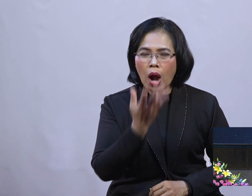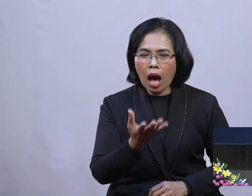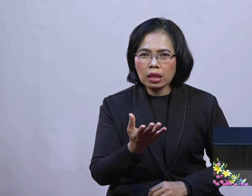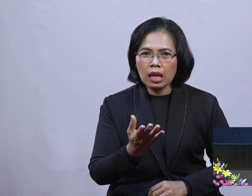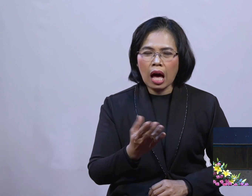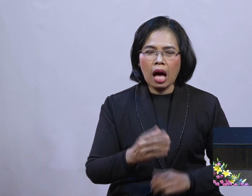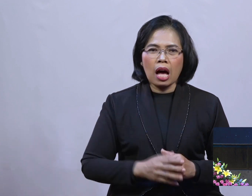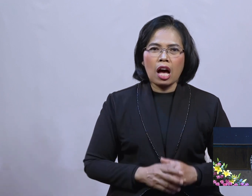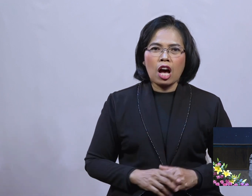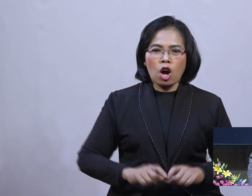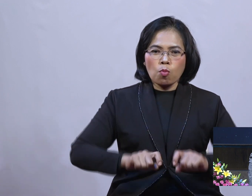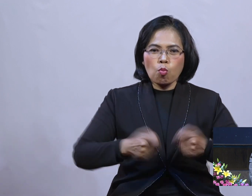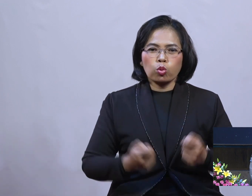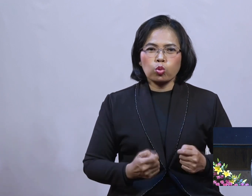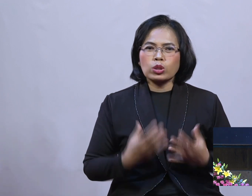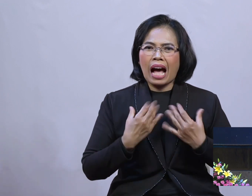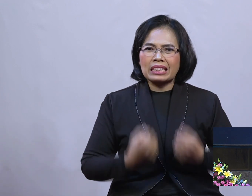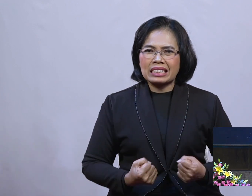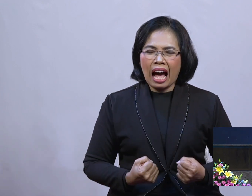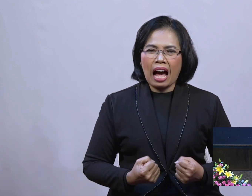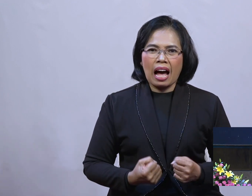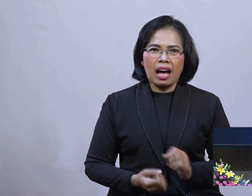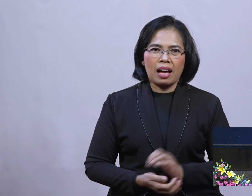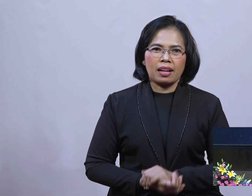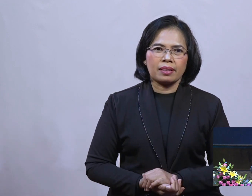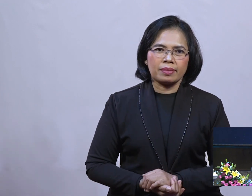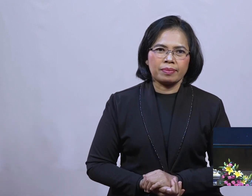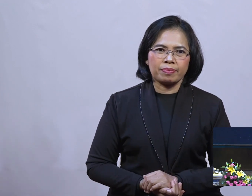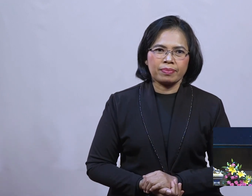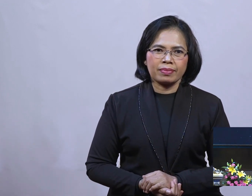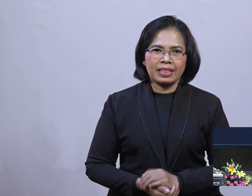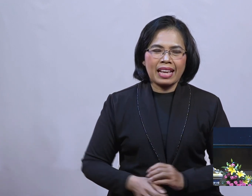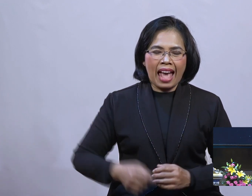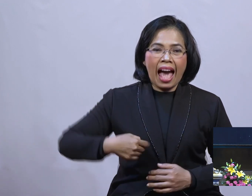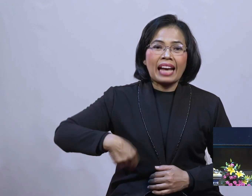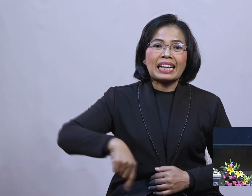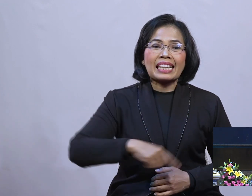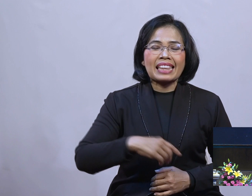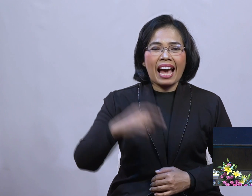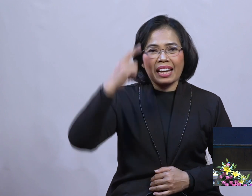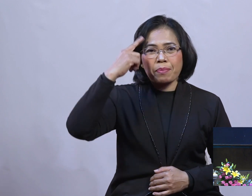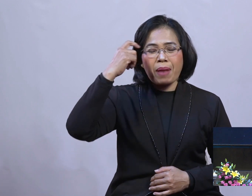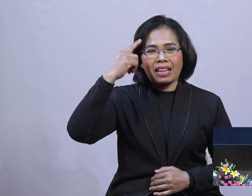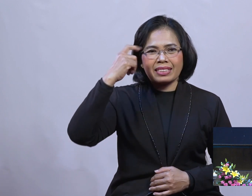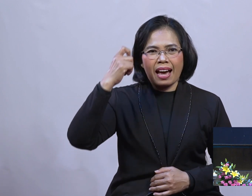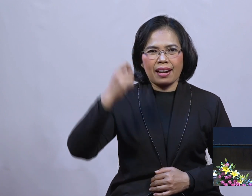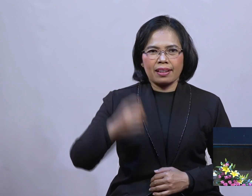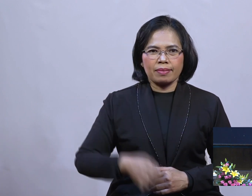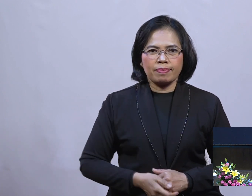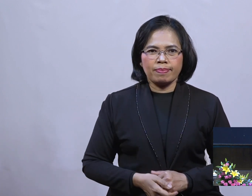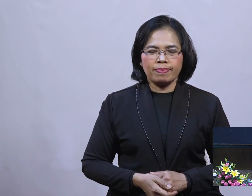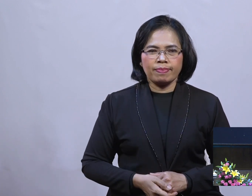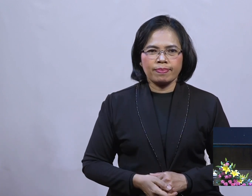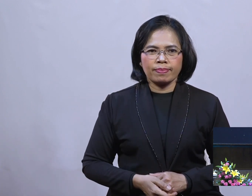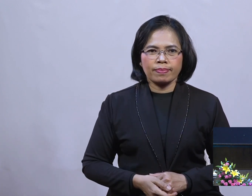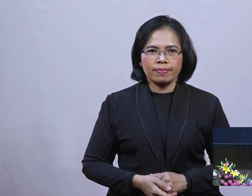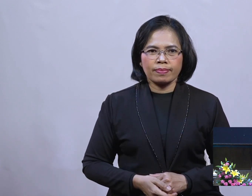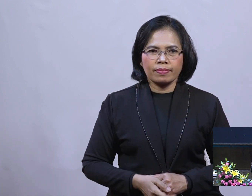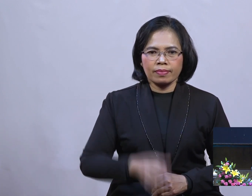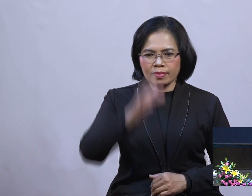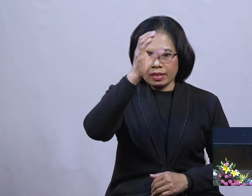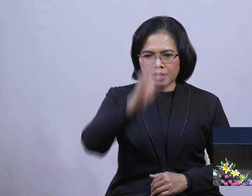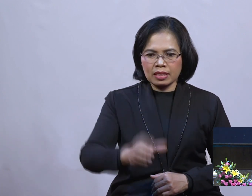keputusasaan apapun dari sudah selesai saling dari situ kita belajar hai hai Hai